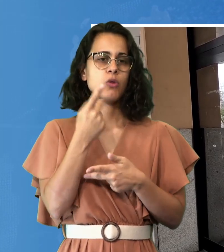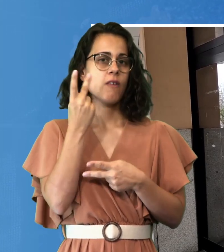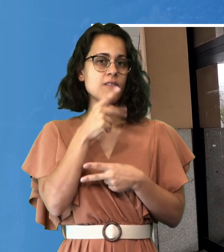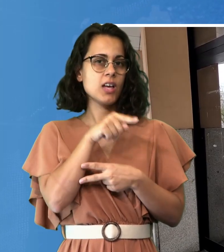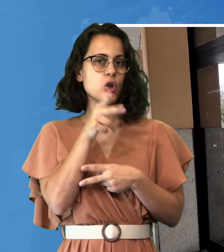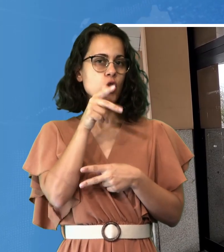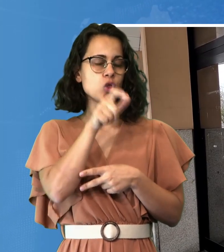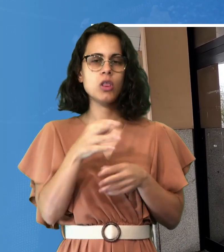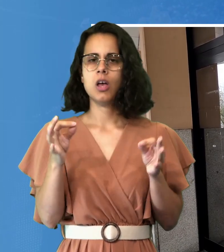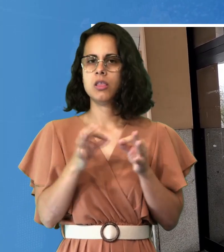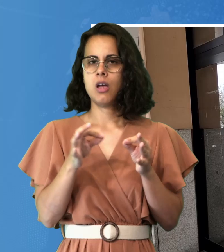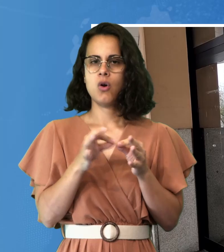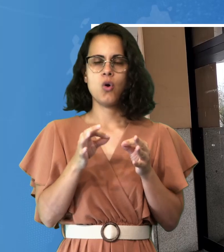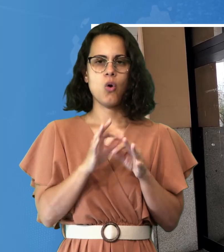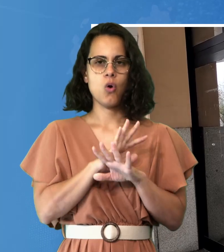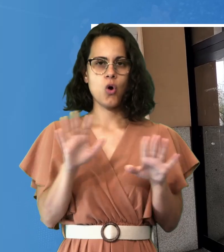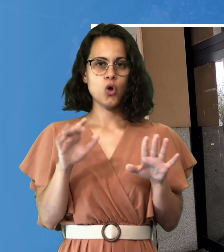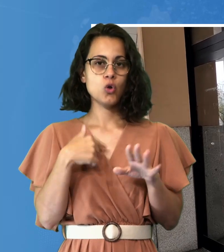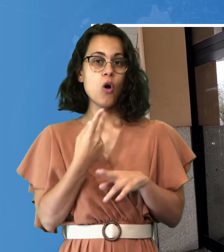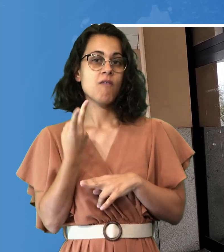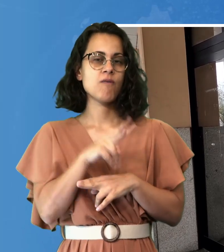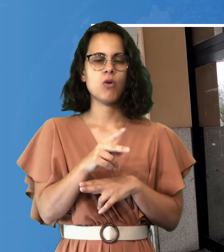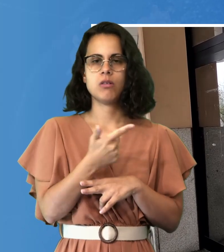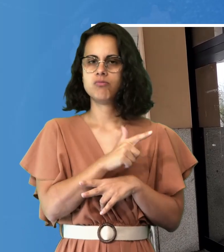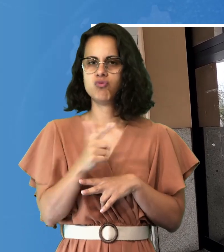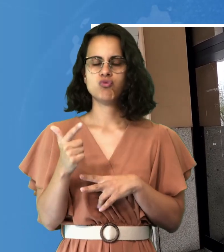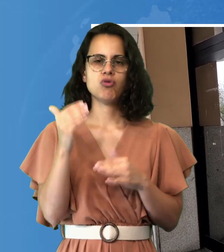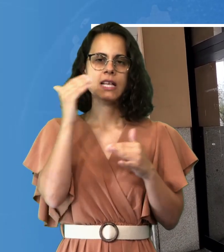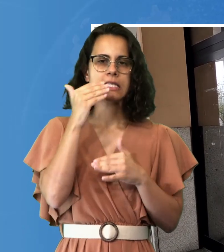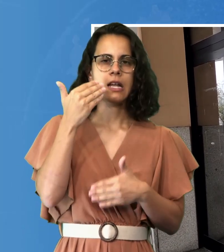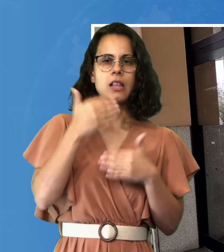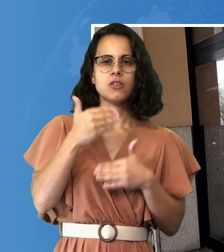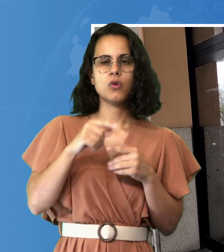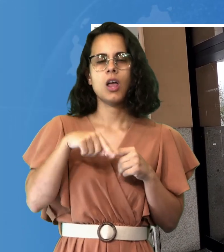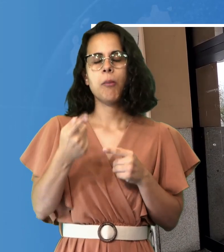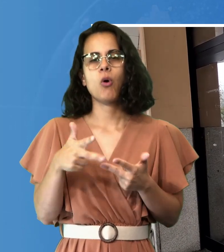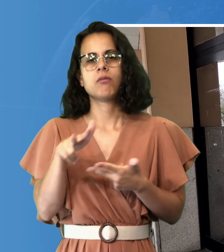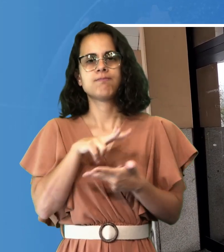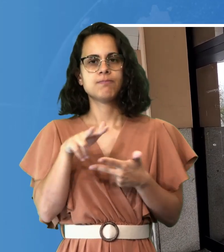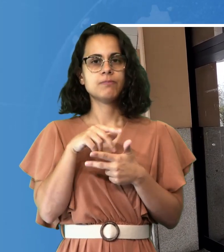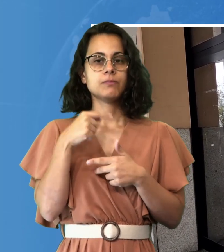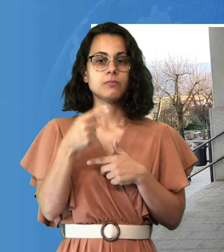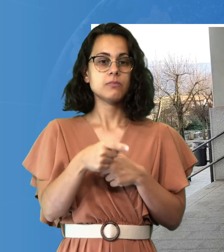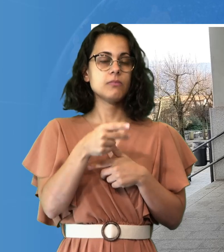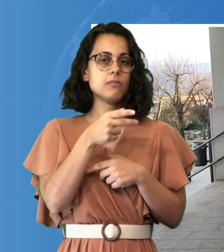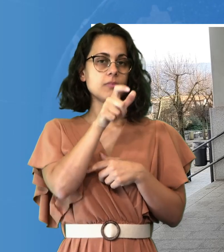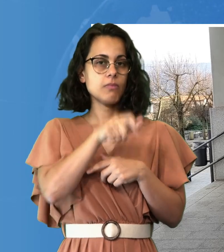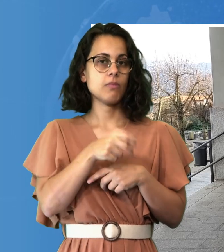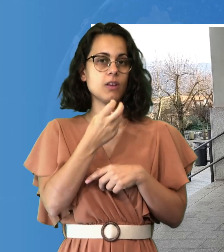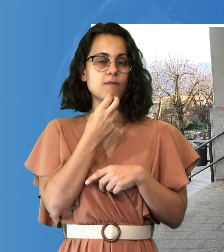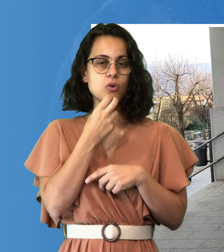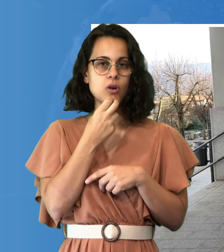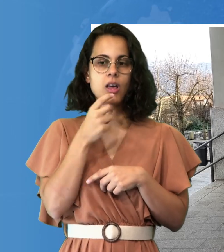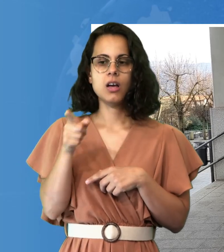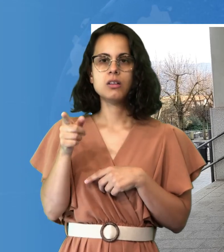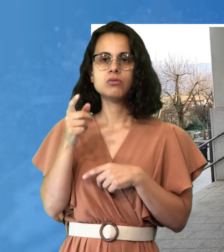quella notte di cinque anni fa, dopo una serata trascorsa in discoteca. In aula Corsiglia ha poi continuato a rispondere alle domande dell